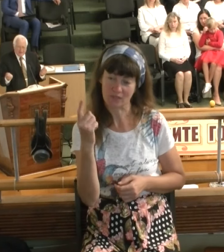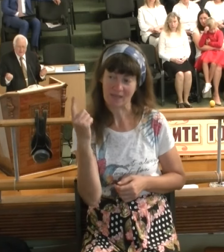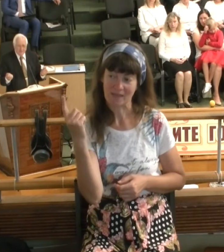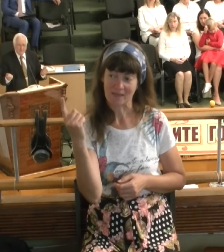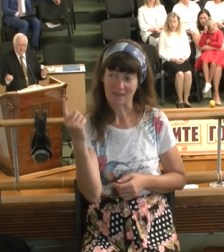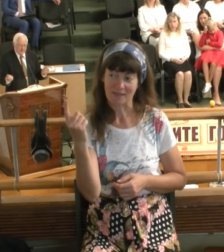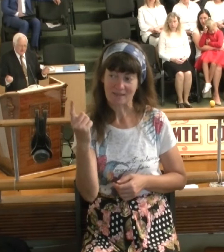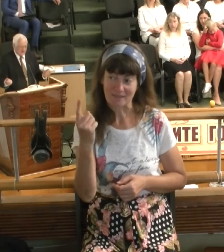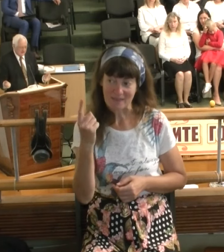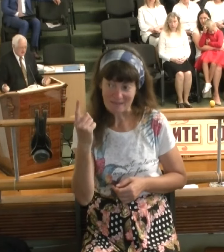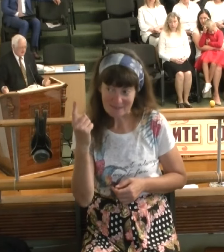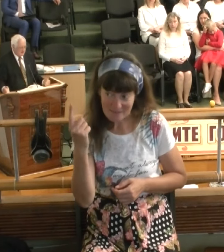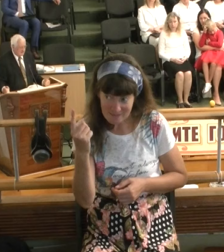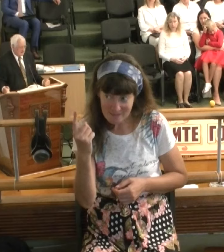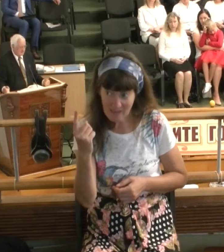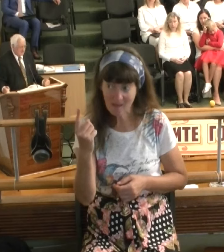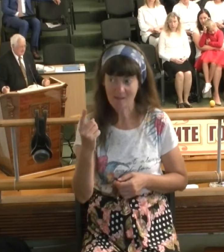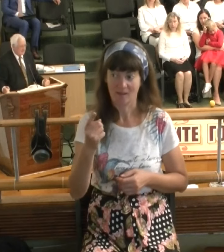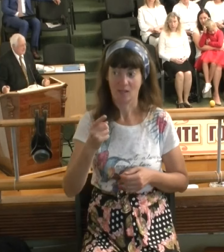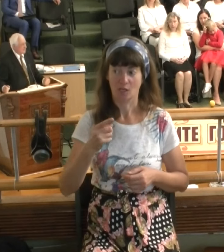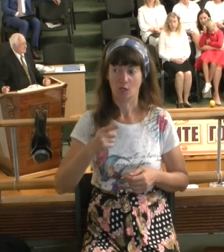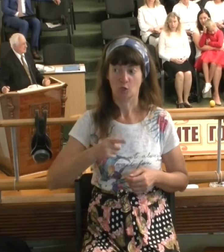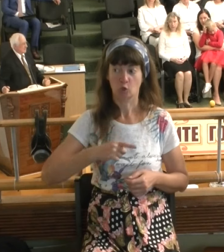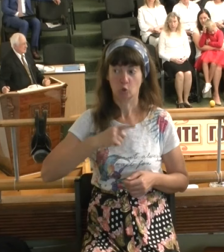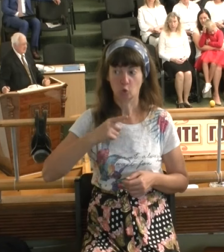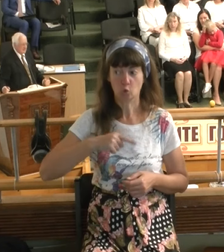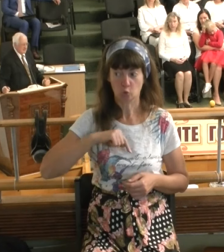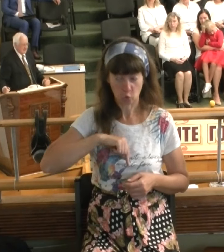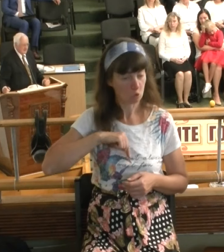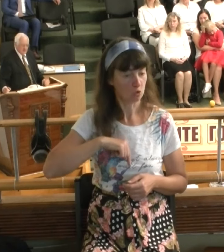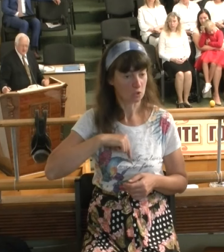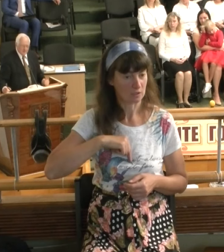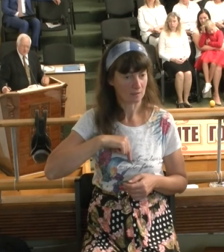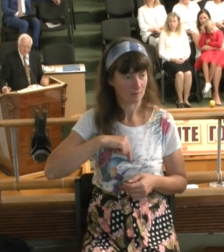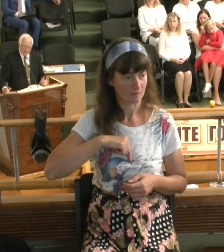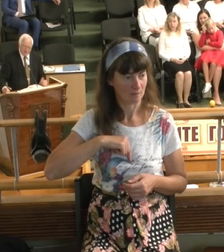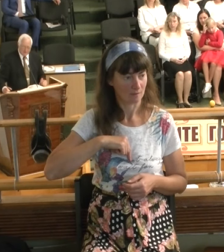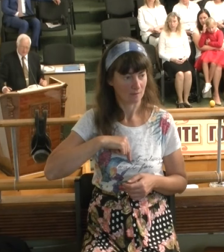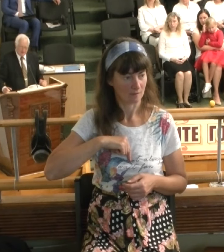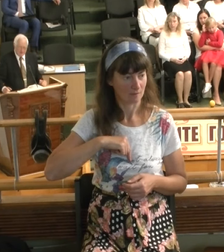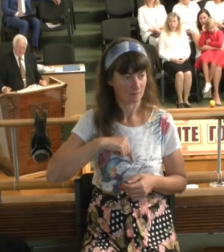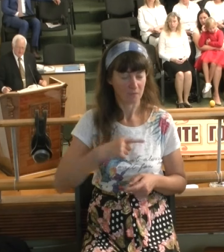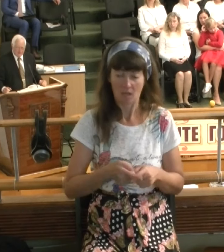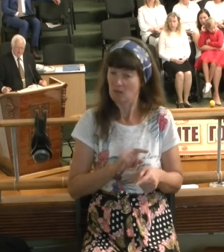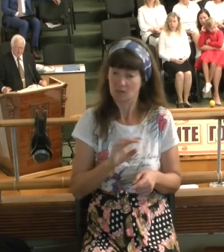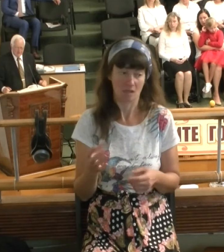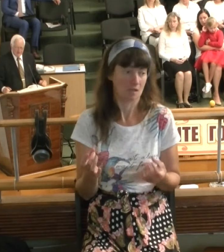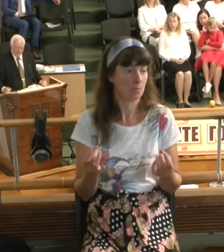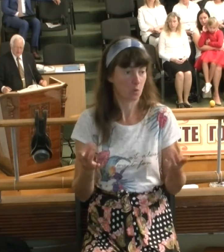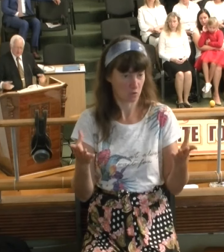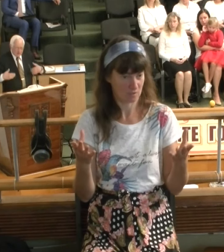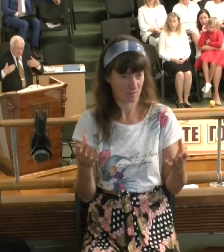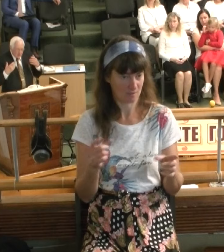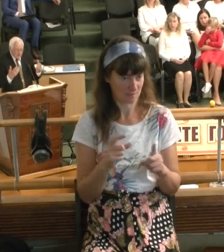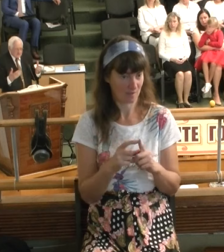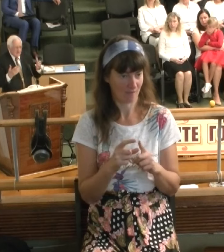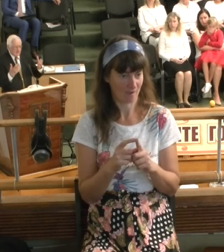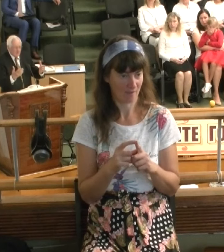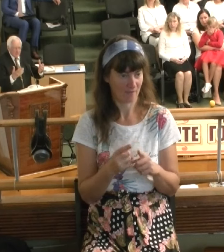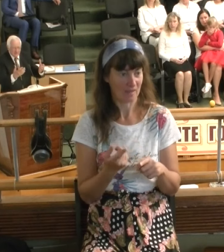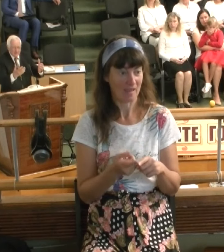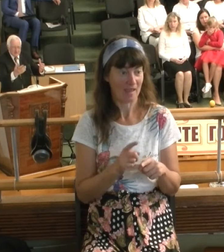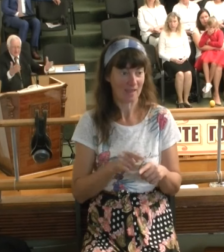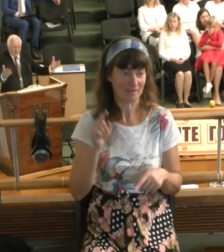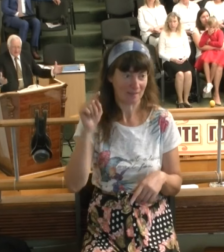и единомысленны. Друзья дорогие, это не просто слова. Это то,